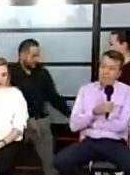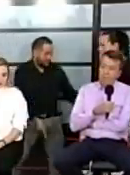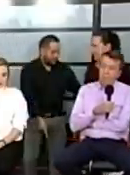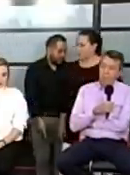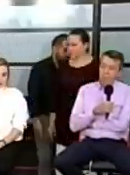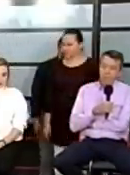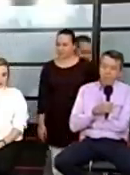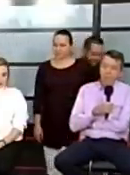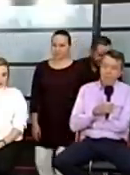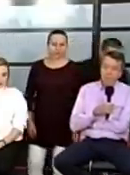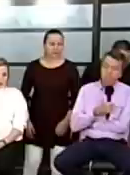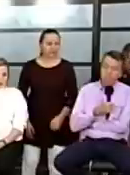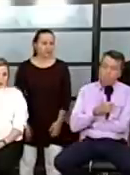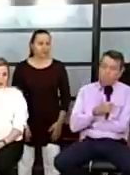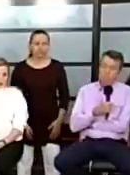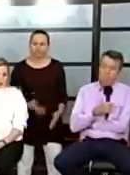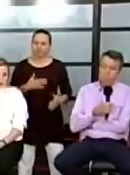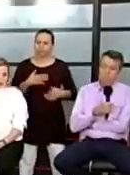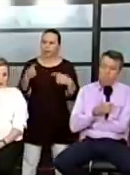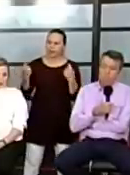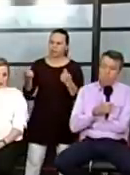los recursos? Mi campaña.